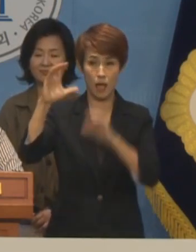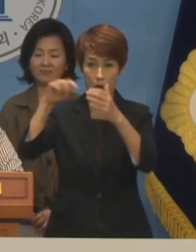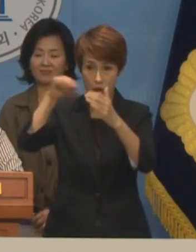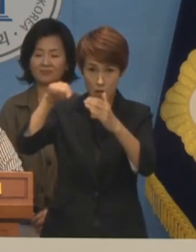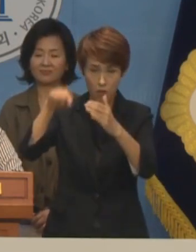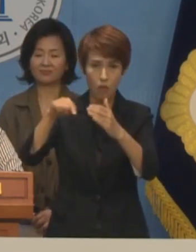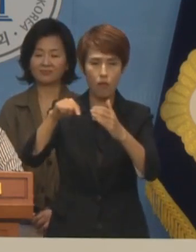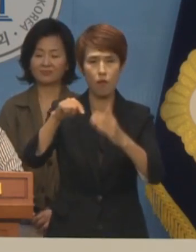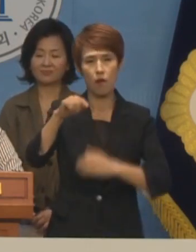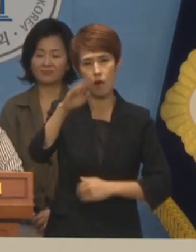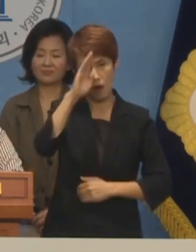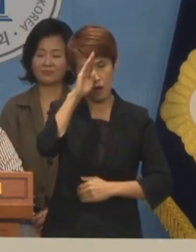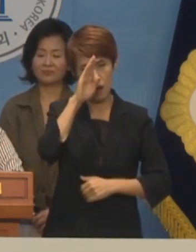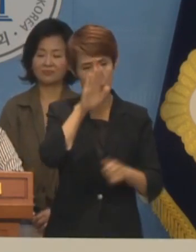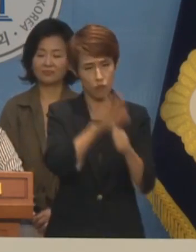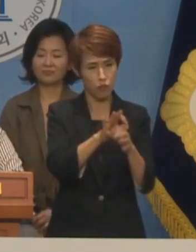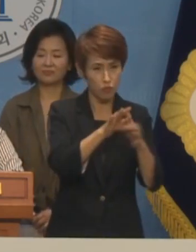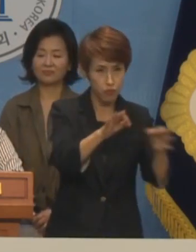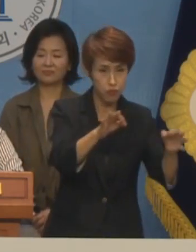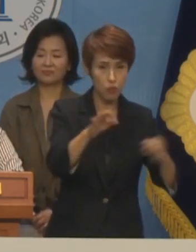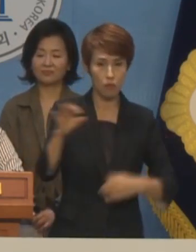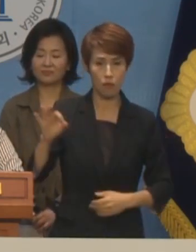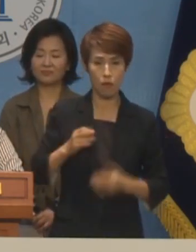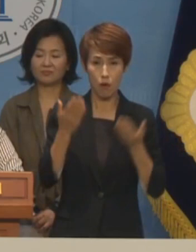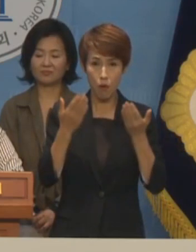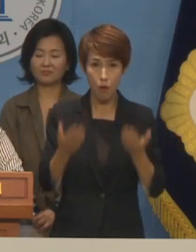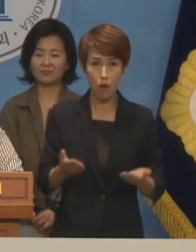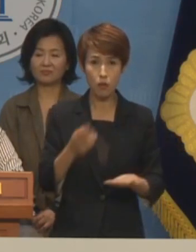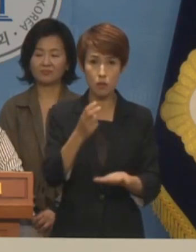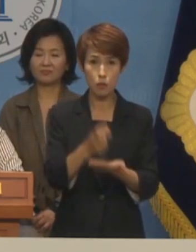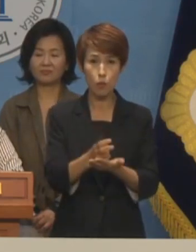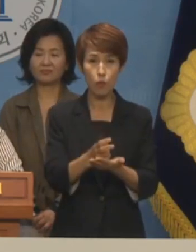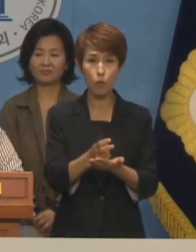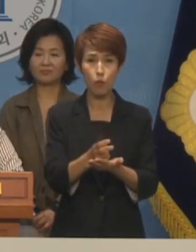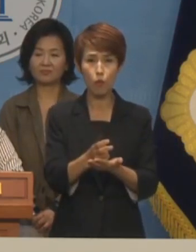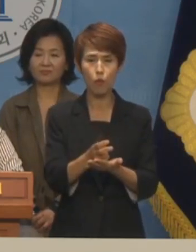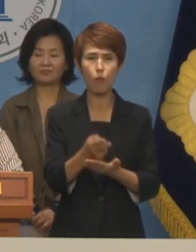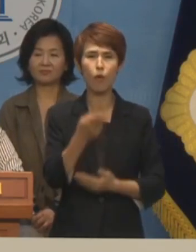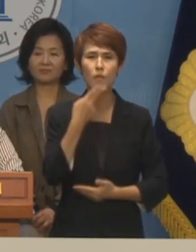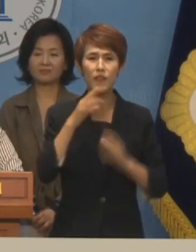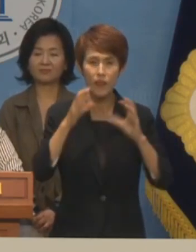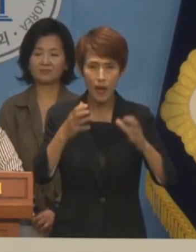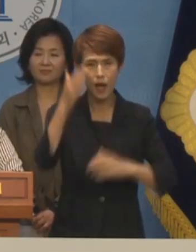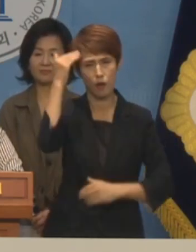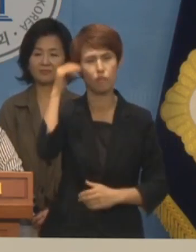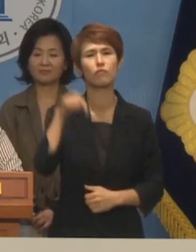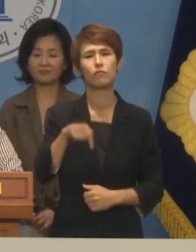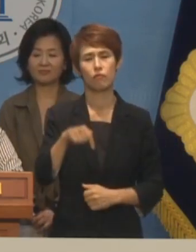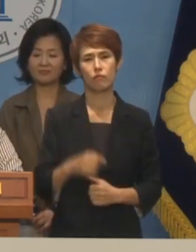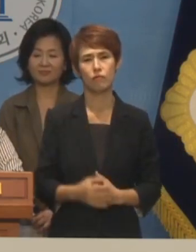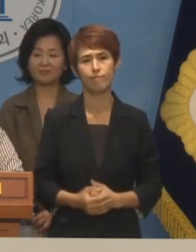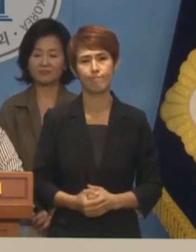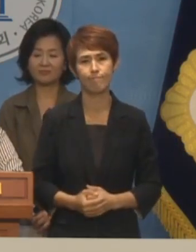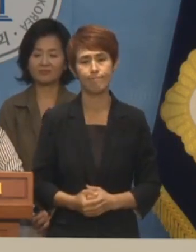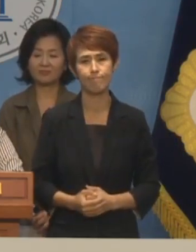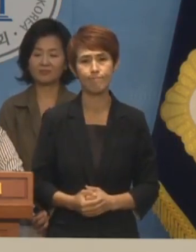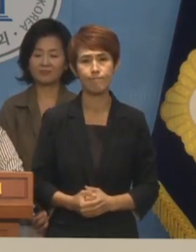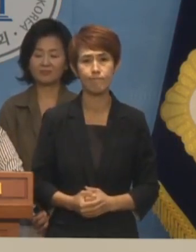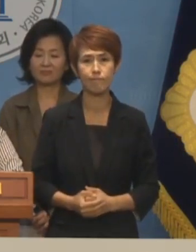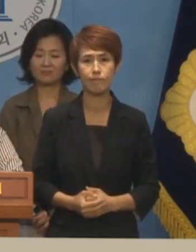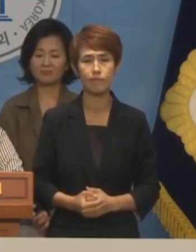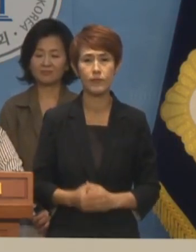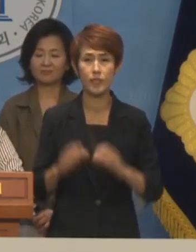유일하게 상병수당과 유급병가 제도 모두를 갖추지 못한 유일한 나라입니다.